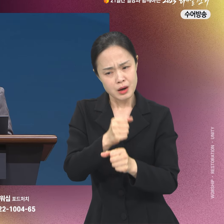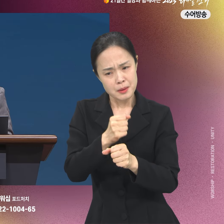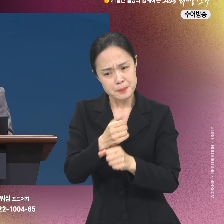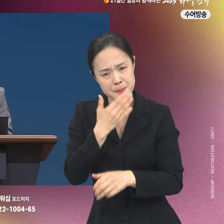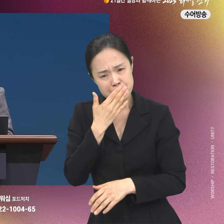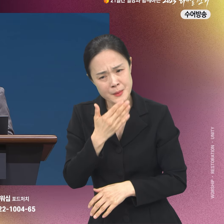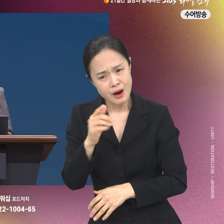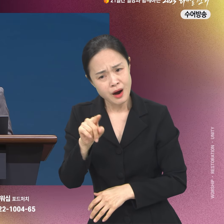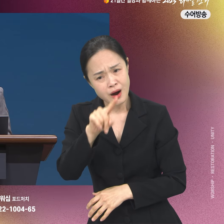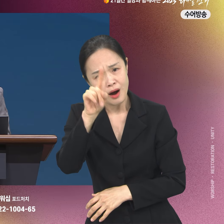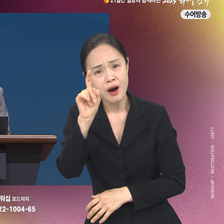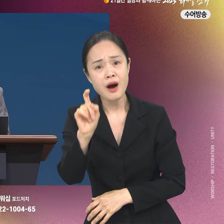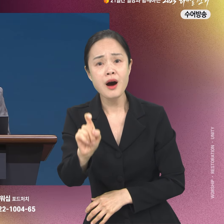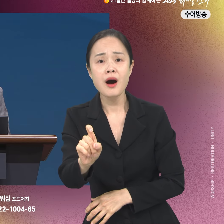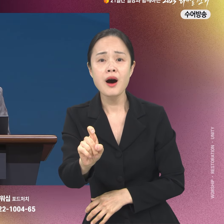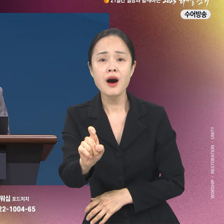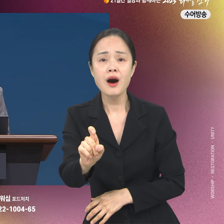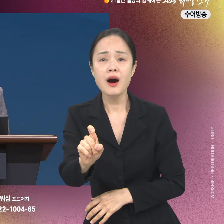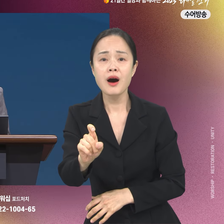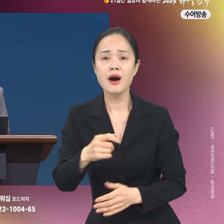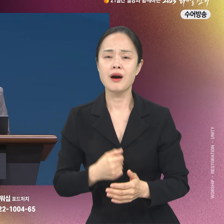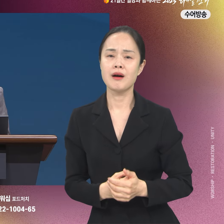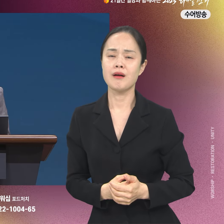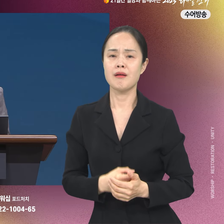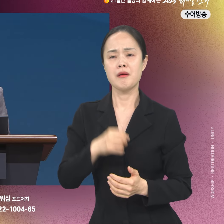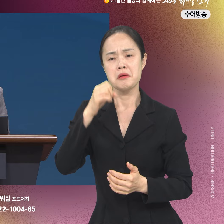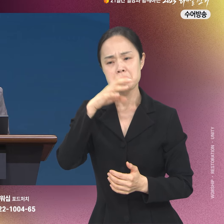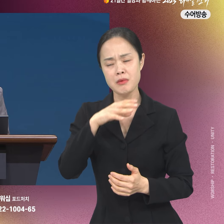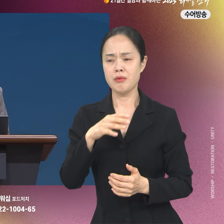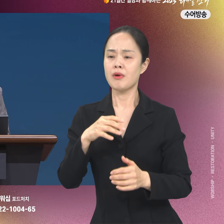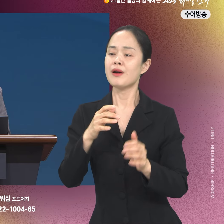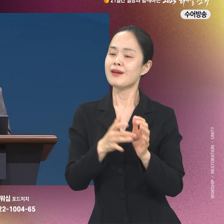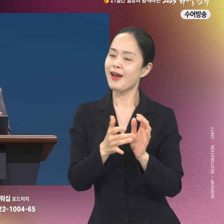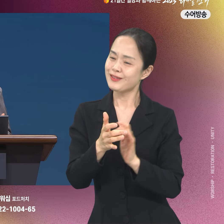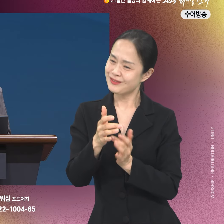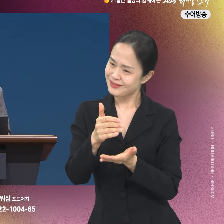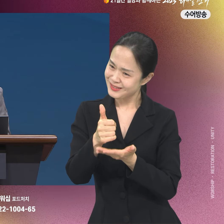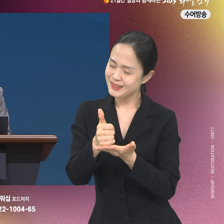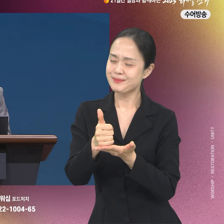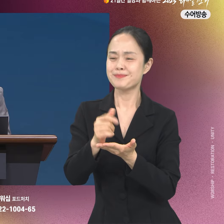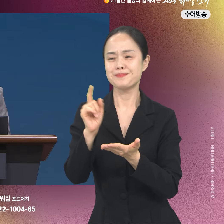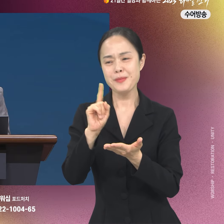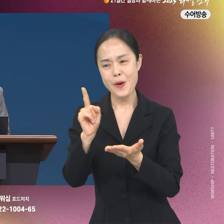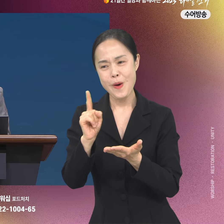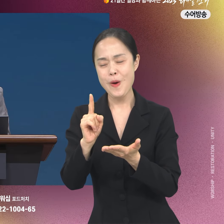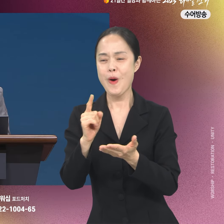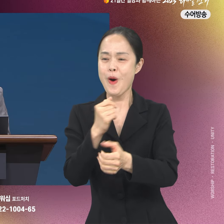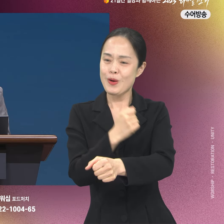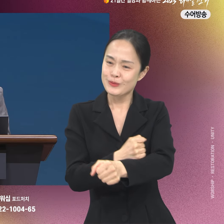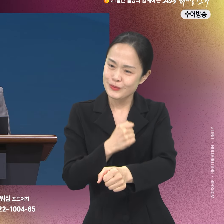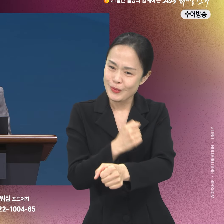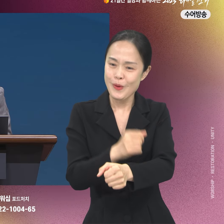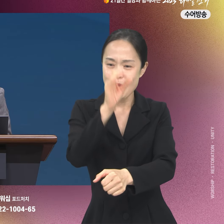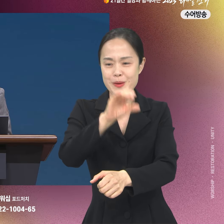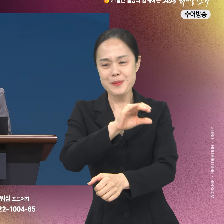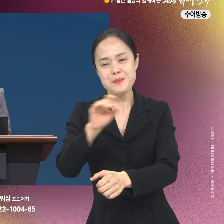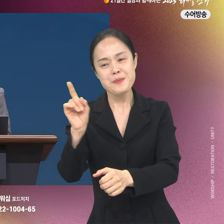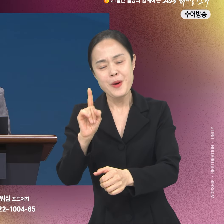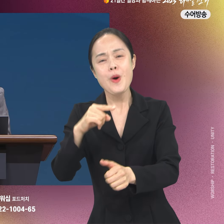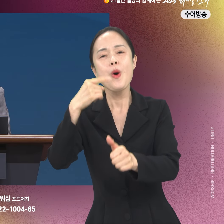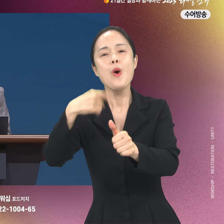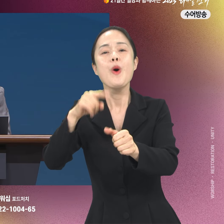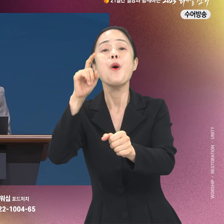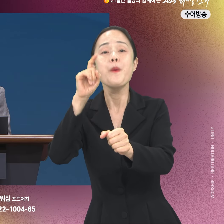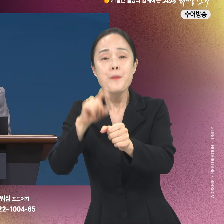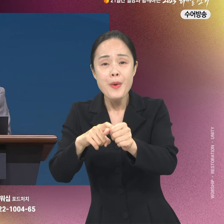교육용으로 내용을 전달하는 정도의 수준의 작품들은 뭐 아시다시피 꽤 있었거든요. 그러니까